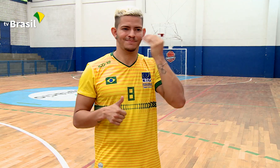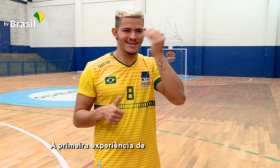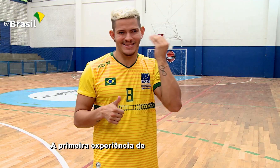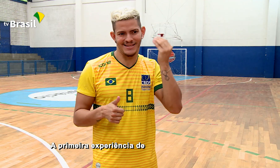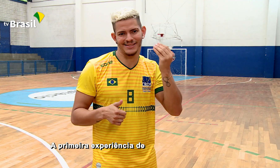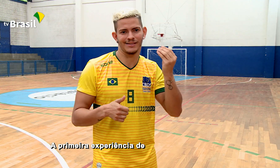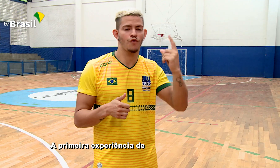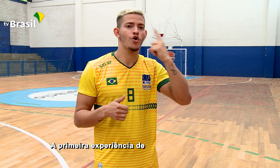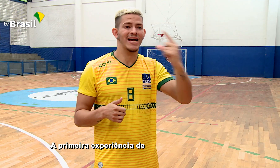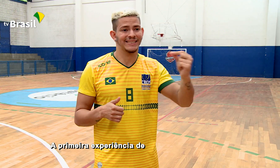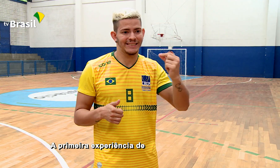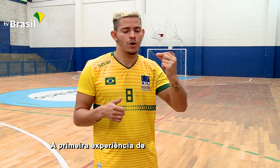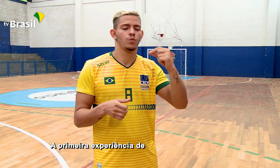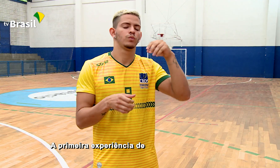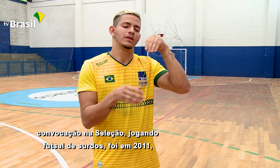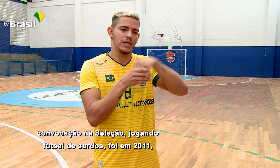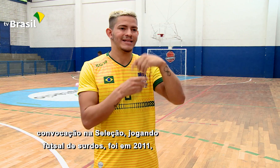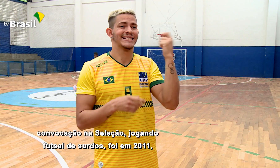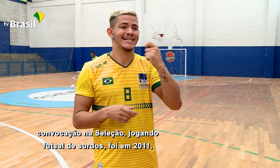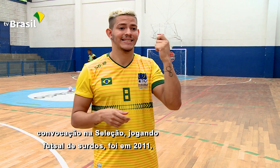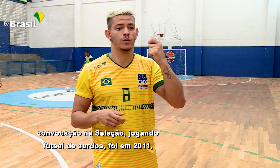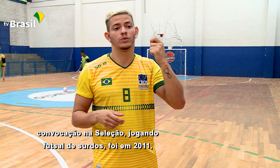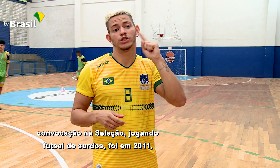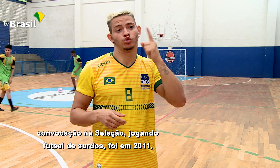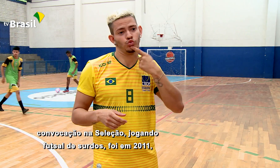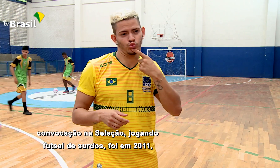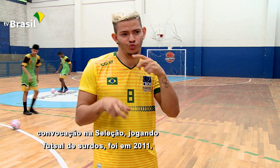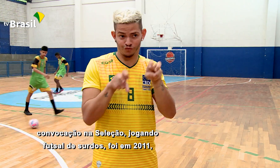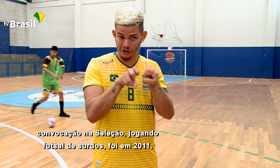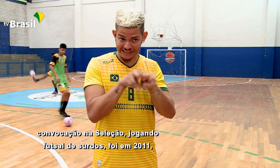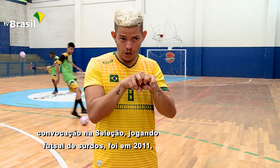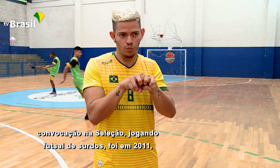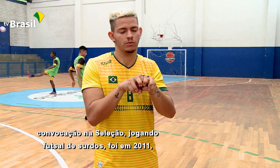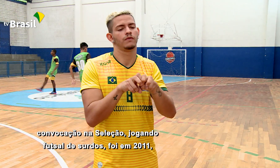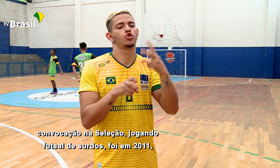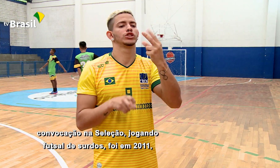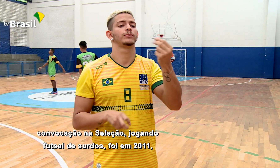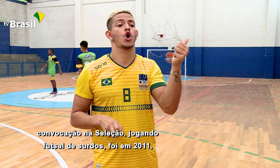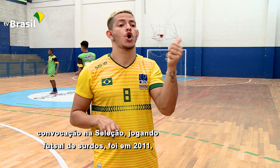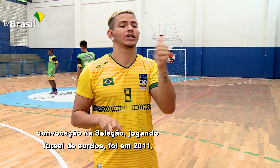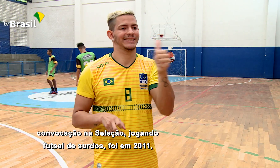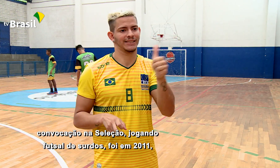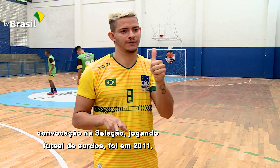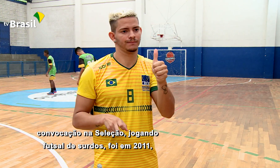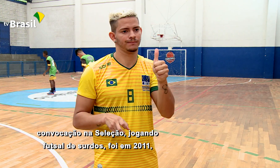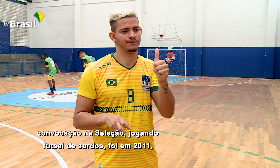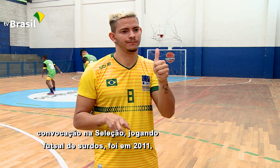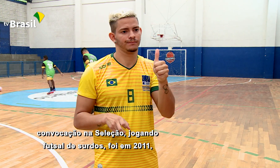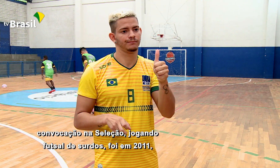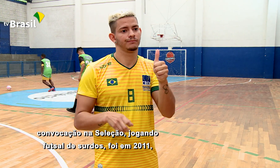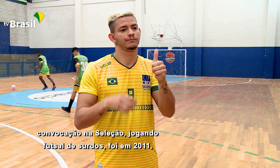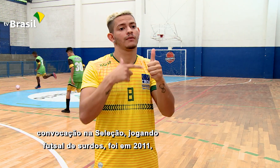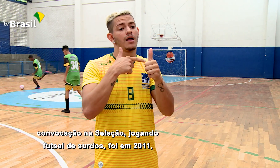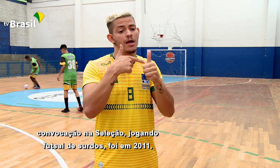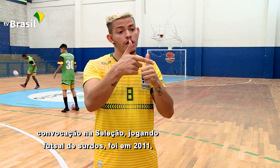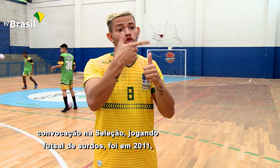A primeira experiência de convocação na seleção, no jogando futsal de surdos, foi em